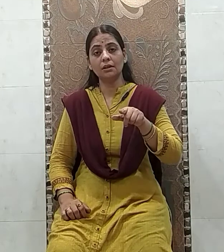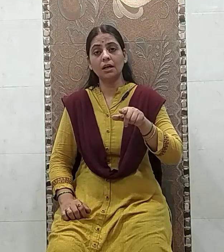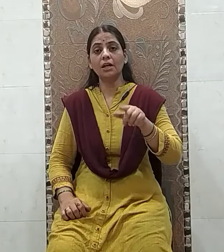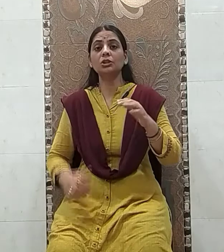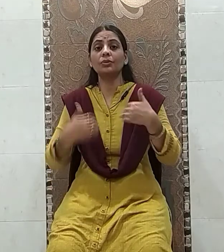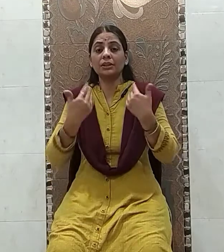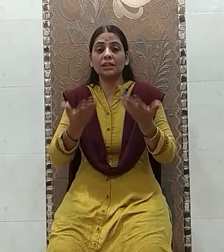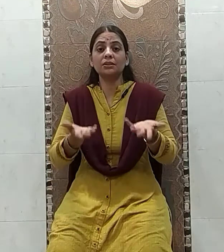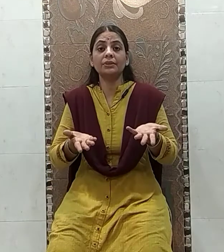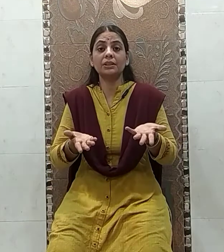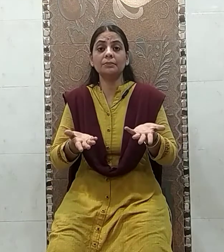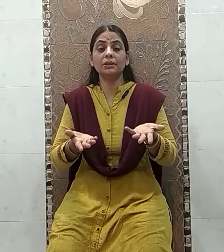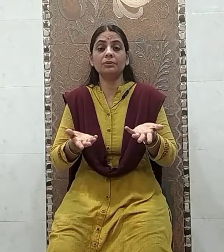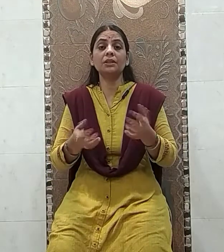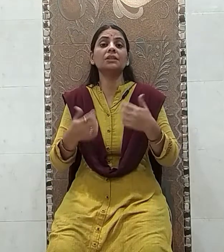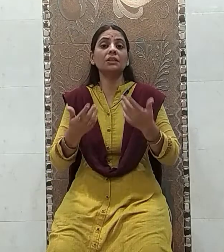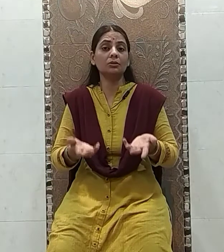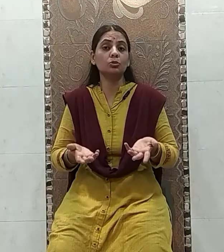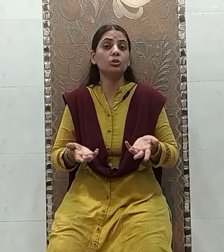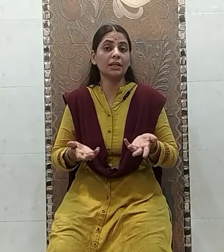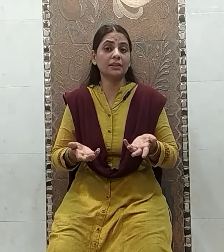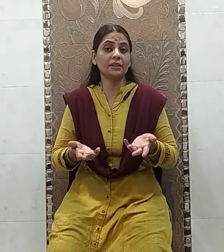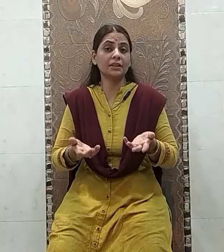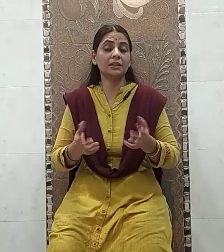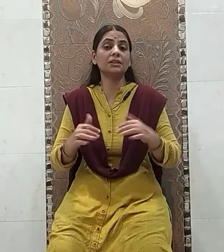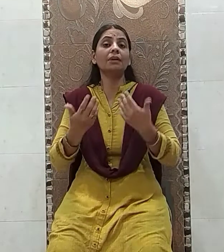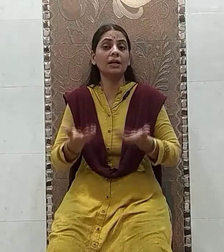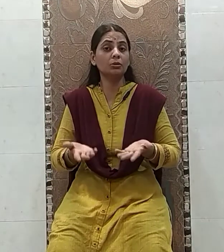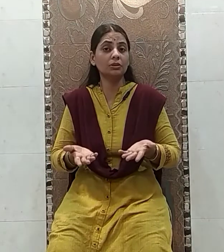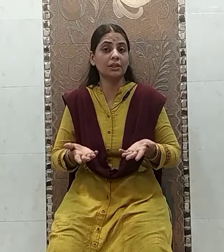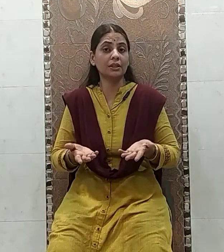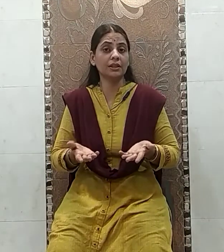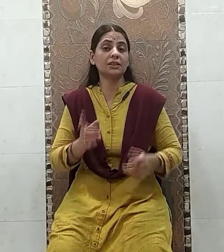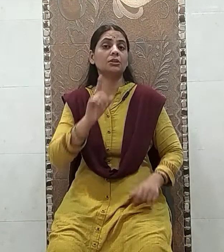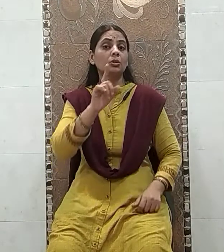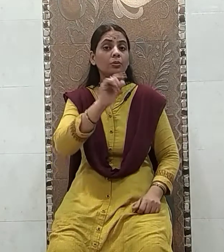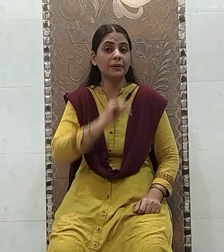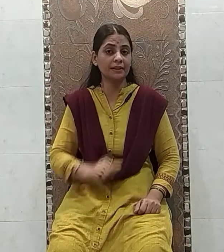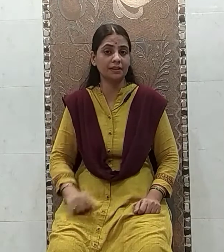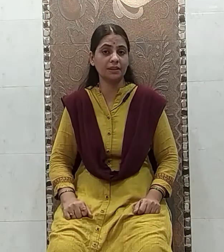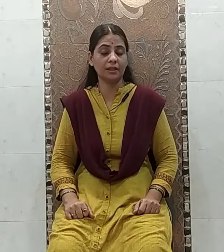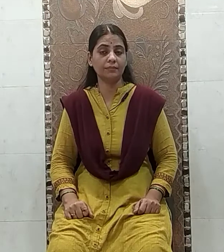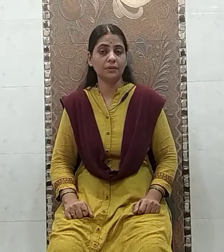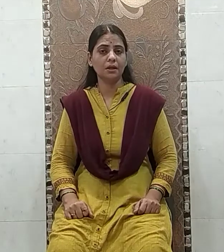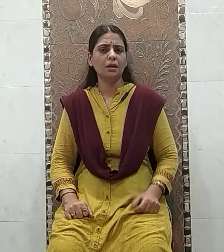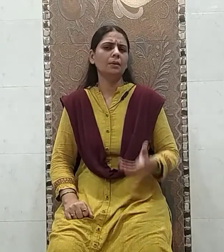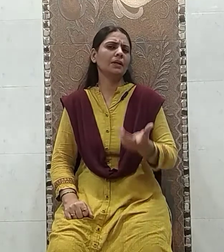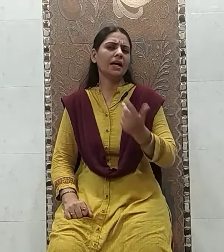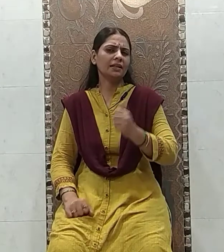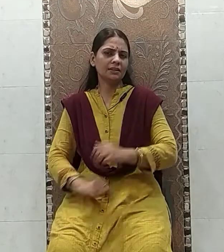आणि स्वतःचं व्यक्तिमत्व कसं सुधारता येईल, कसं वाढवता येईल याचा जरूर प्रयत्न करा. मग काय करता